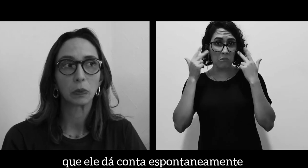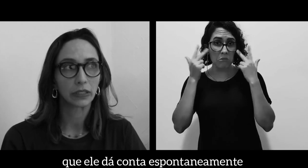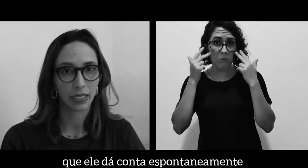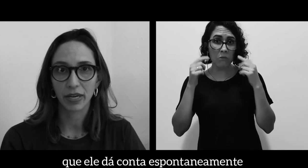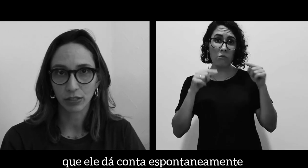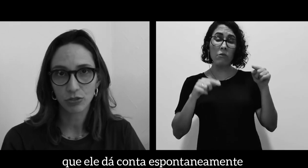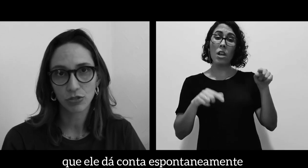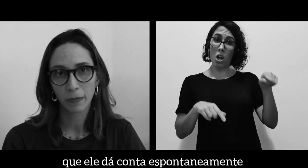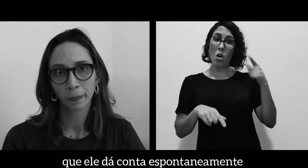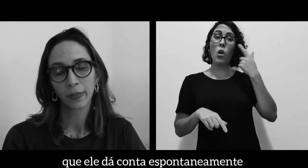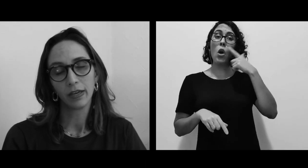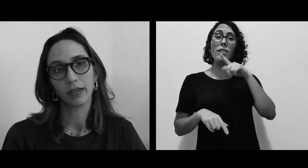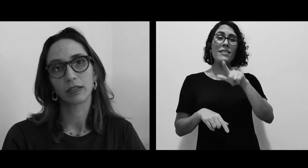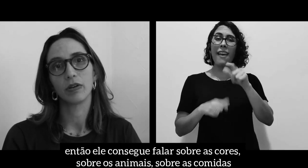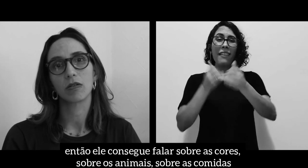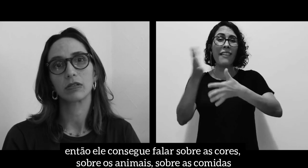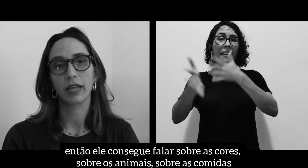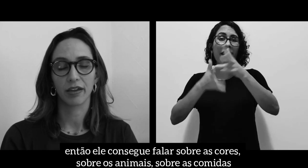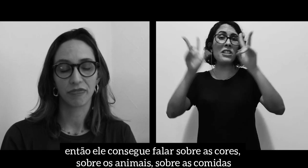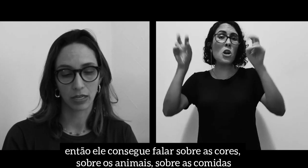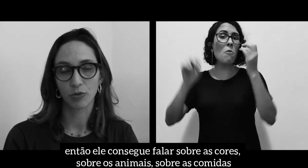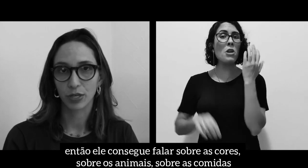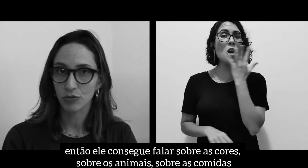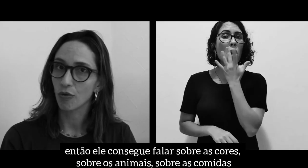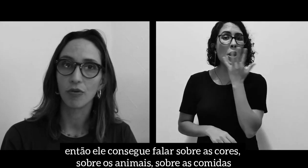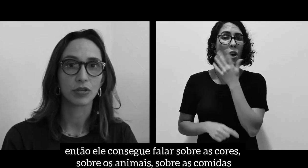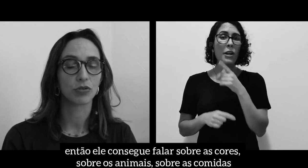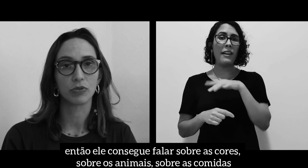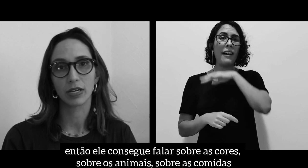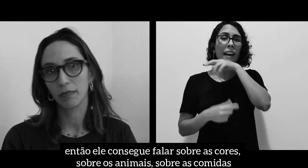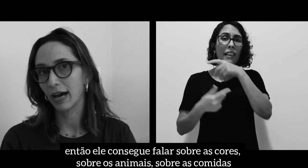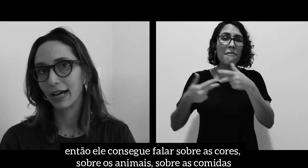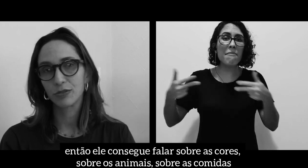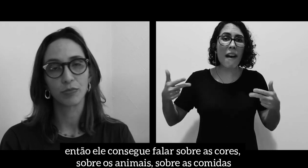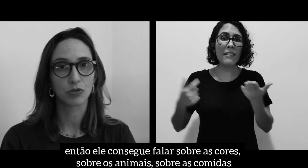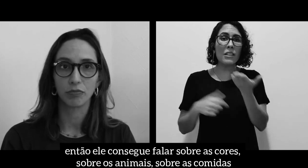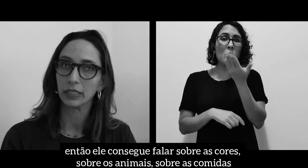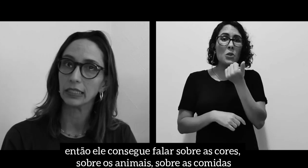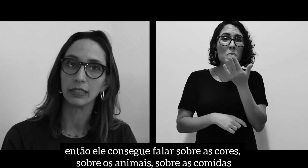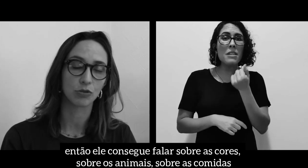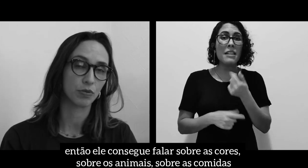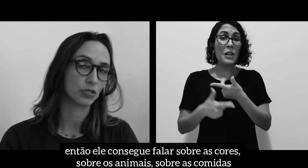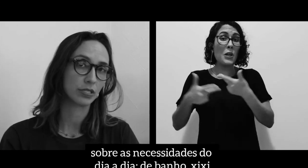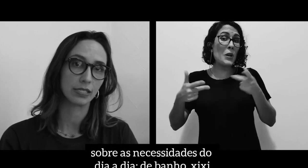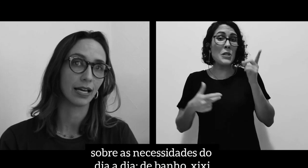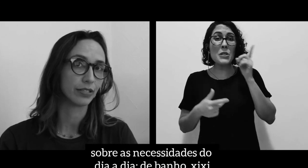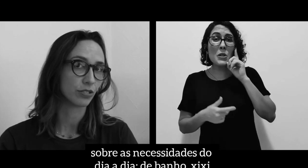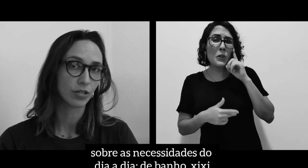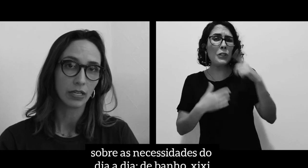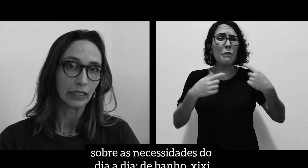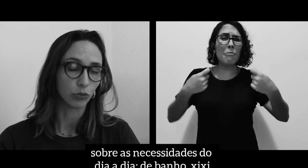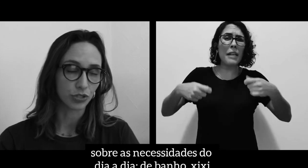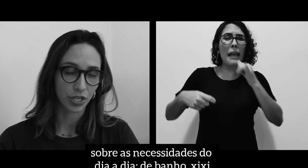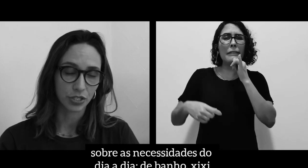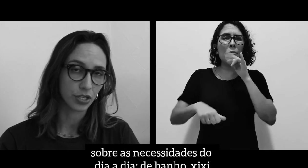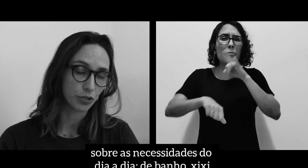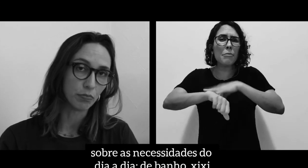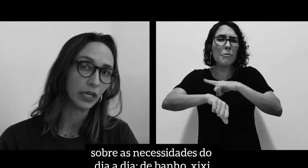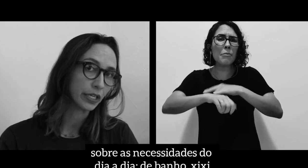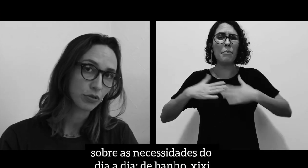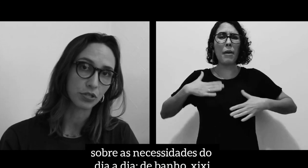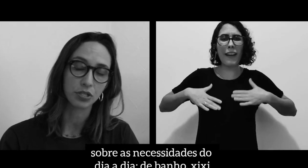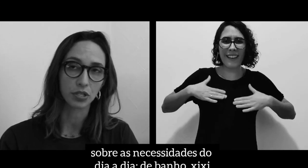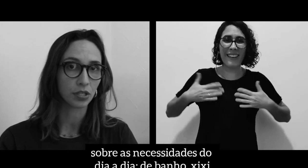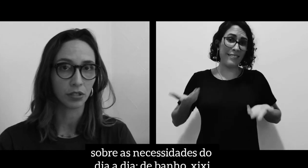conta espontaneamente. Então ele consegue falar sobre as cores, sobre os animais, sobre as comidas, sobre as necessidades do dia a dia,